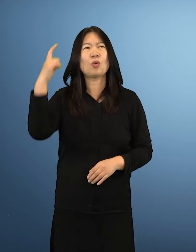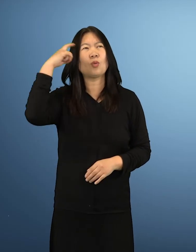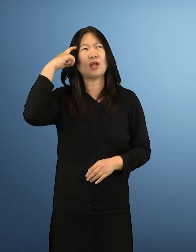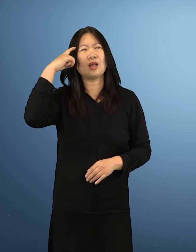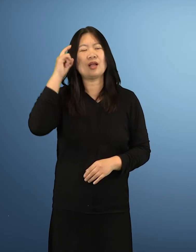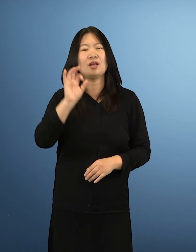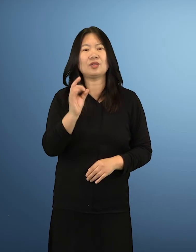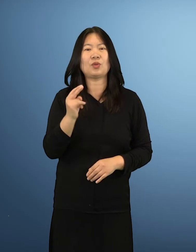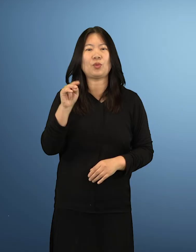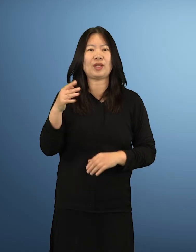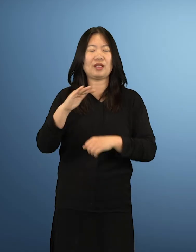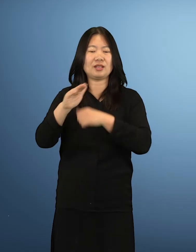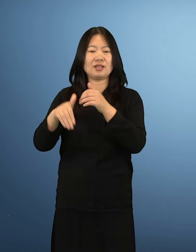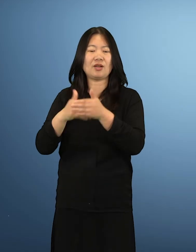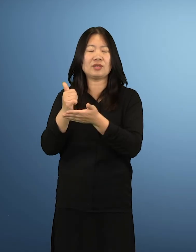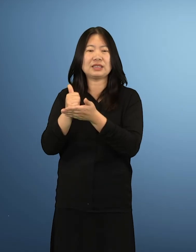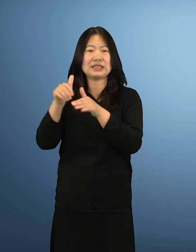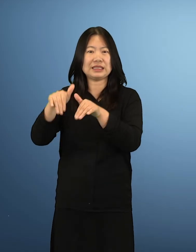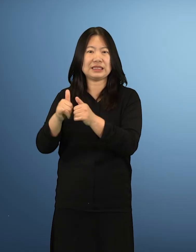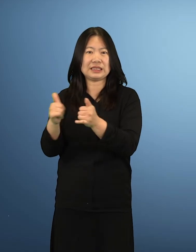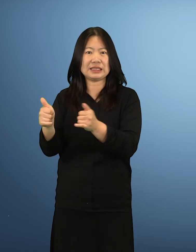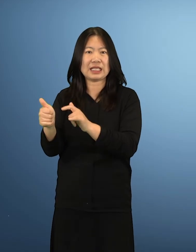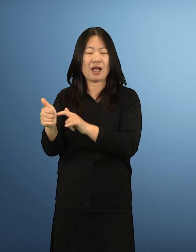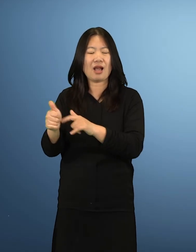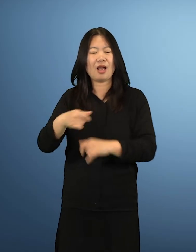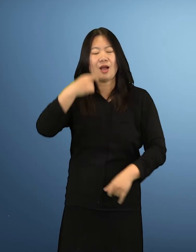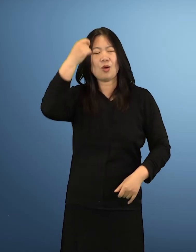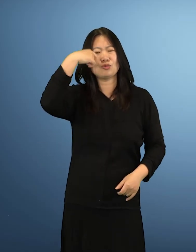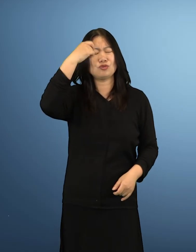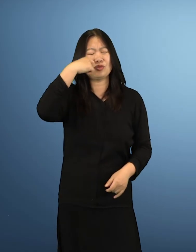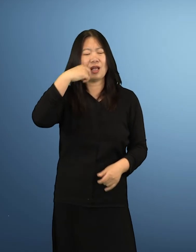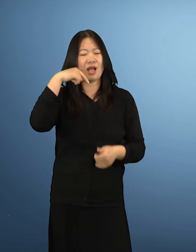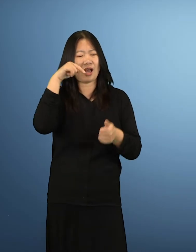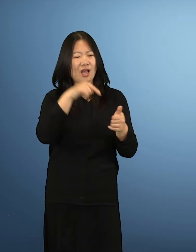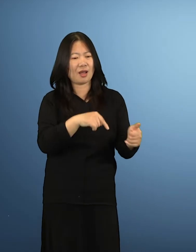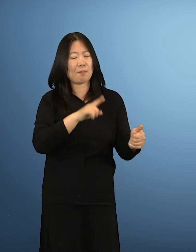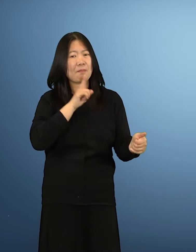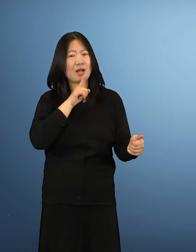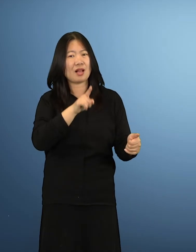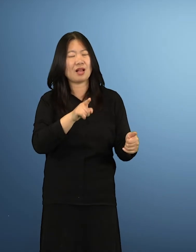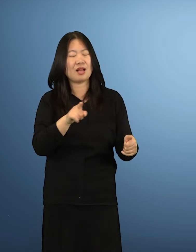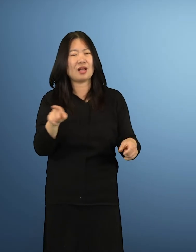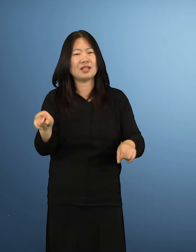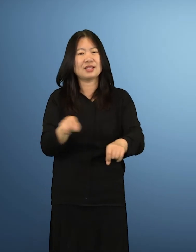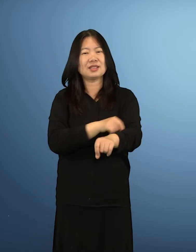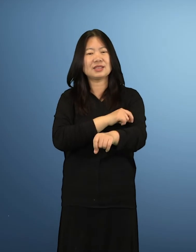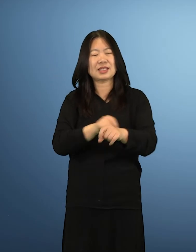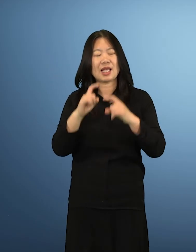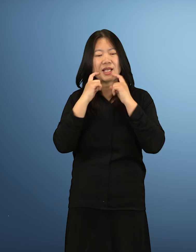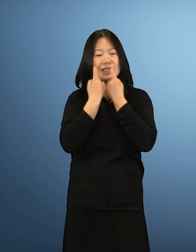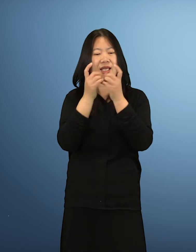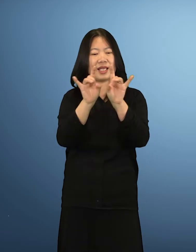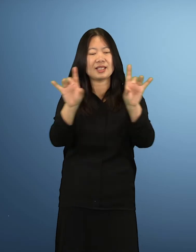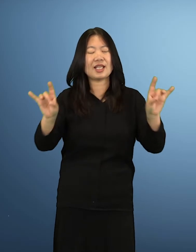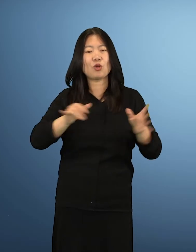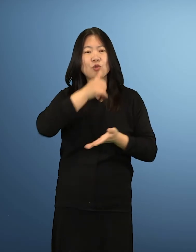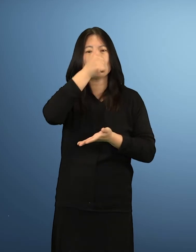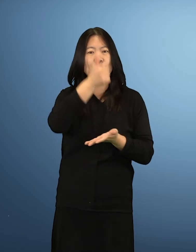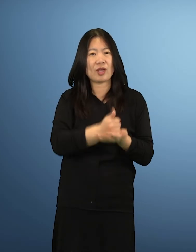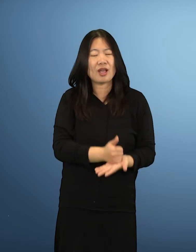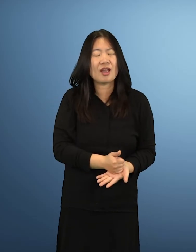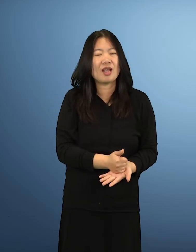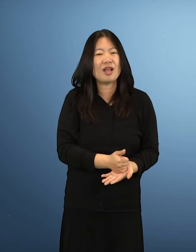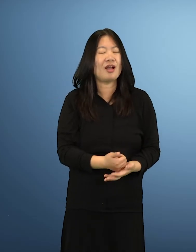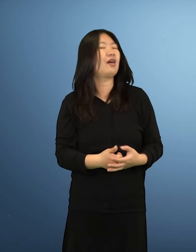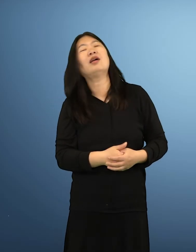왜 요엘 선지자는 울라 그러면서 특정 개개인의 죄를